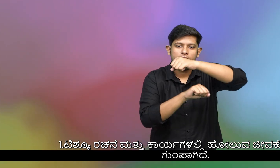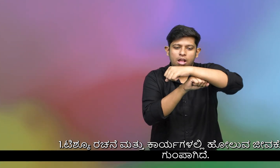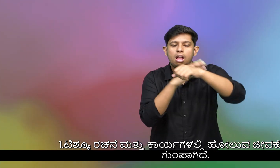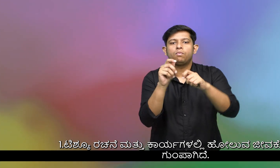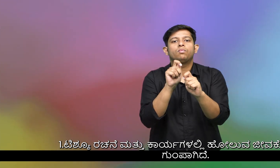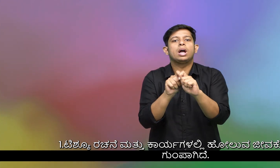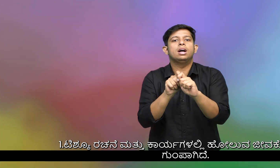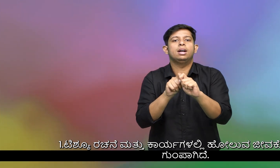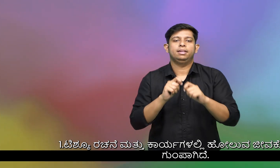ಗುಂಪುಗಳಾಗಿವೆ.